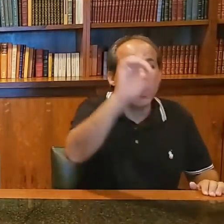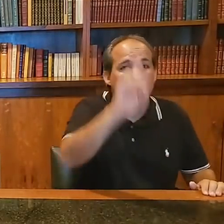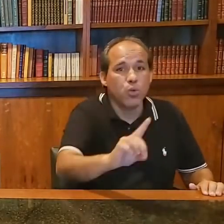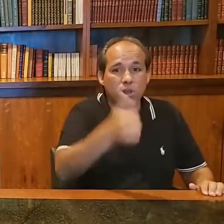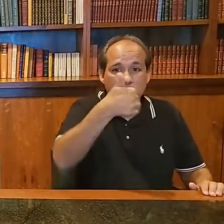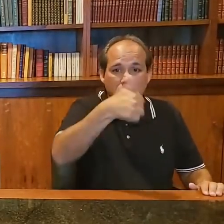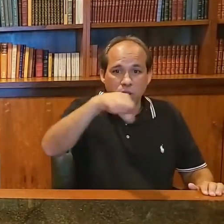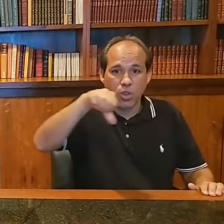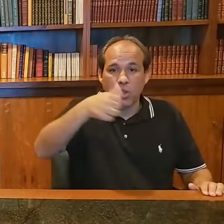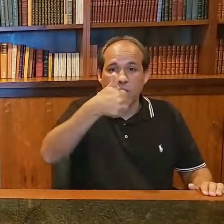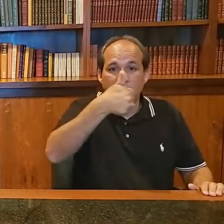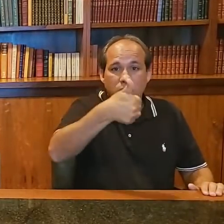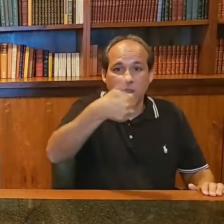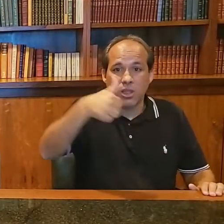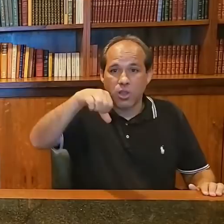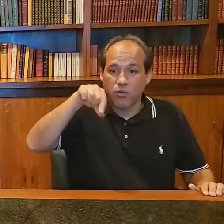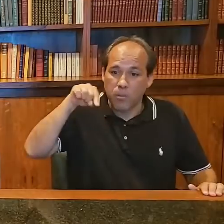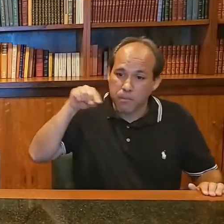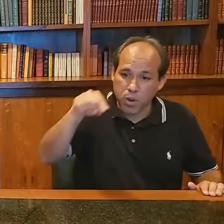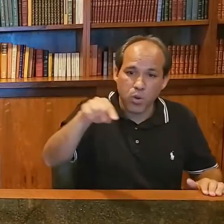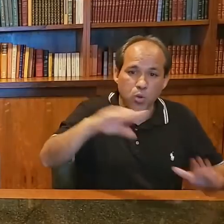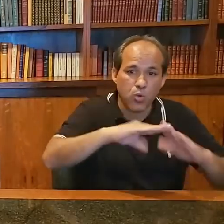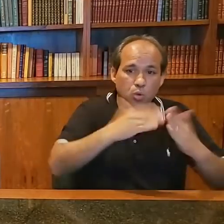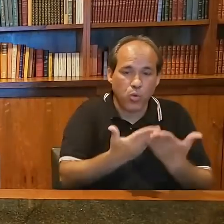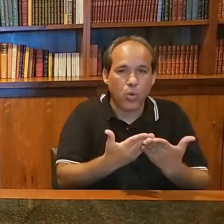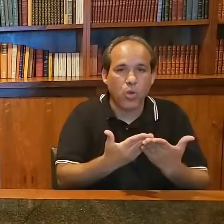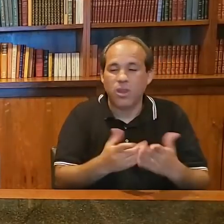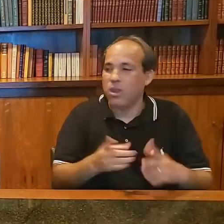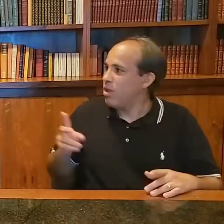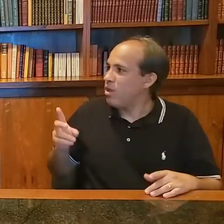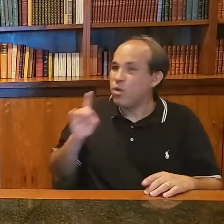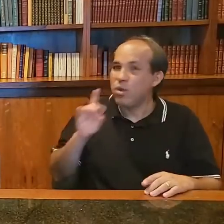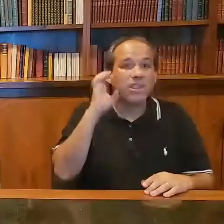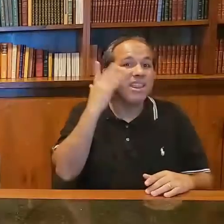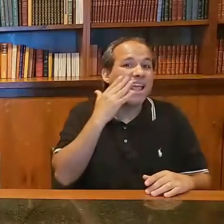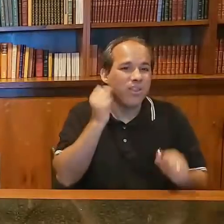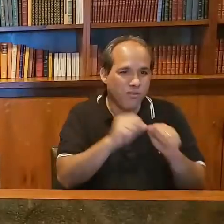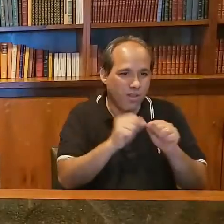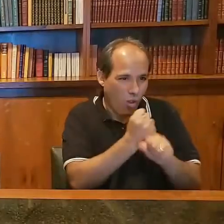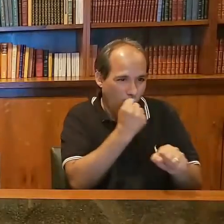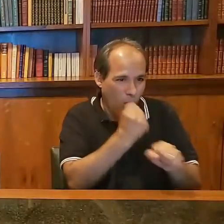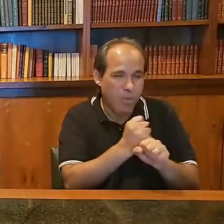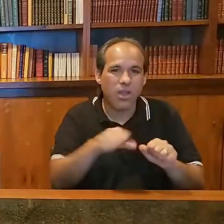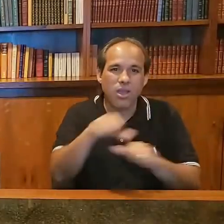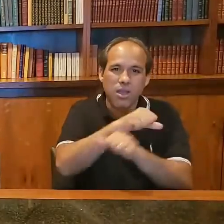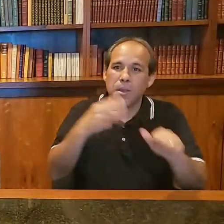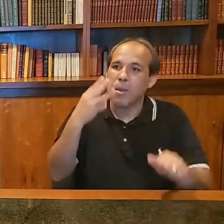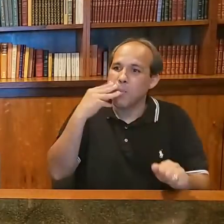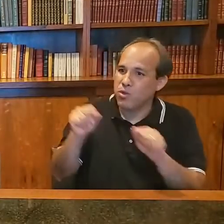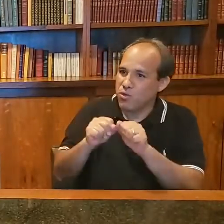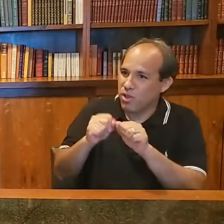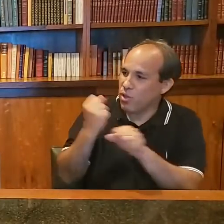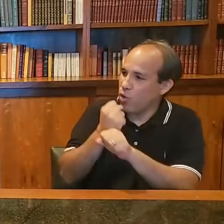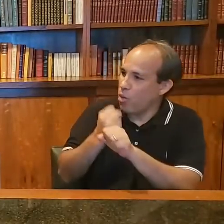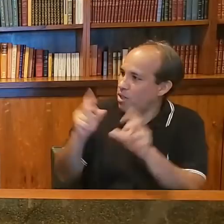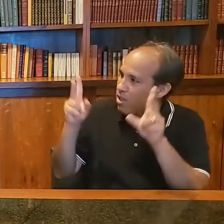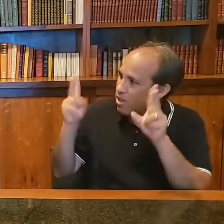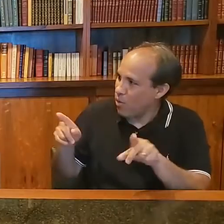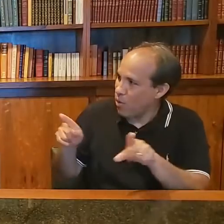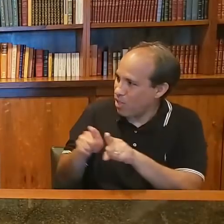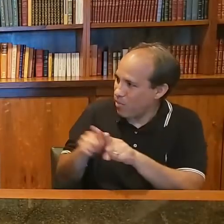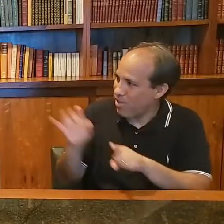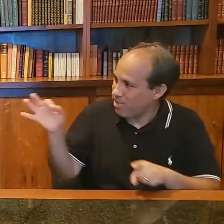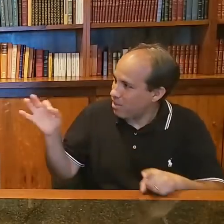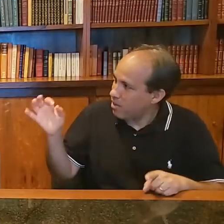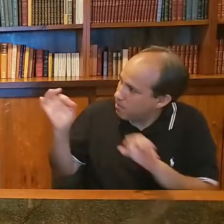públicas do Brasil. Pedro, não é só o Tarcísio, não. O Milton também faz obras. Pronto, hein, Cid? Se não estiver pronto, eu toco